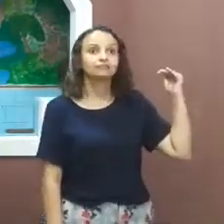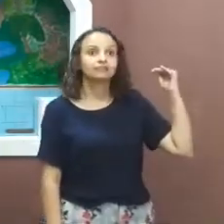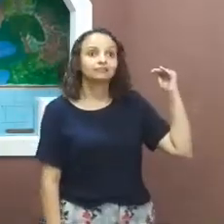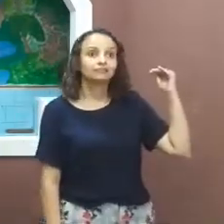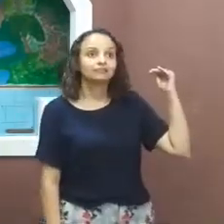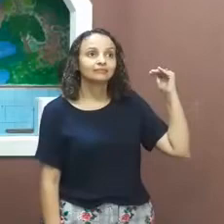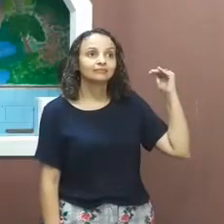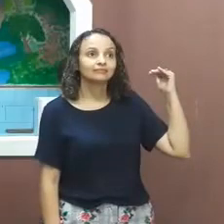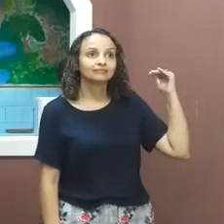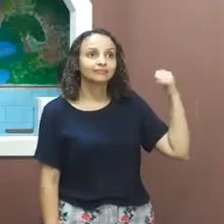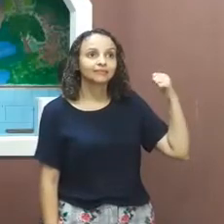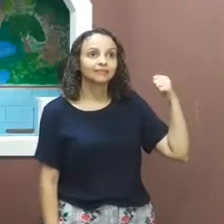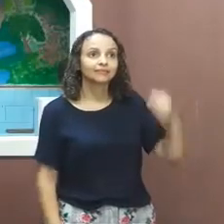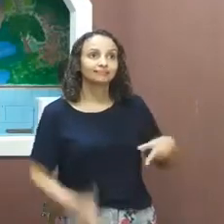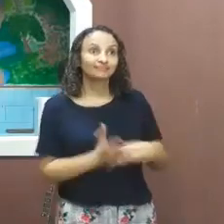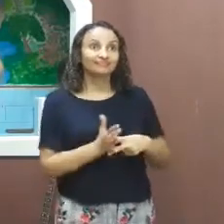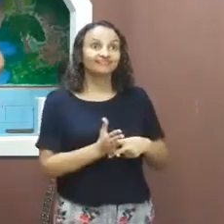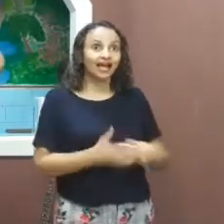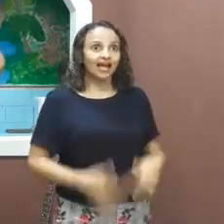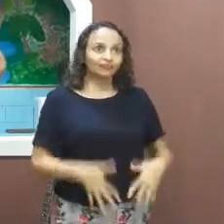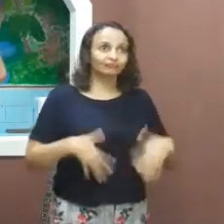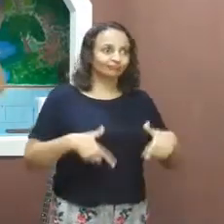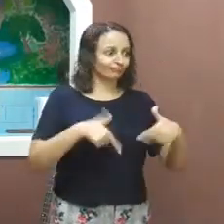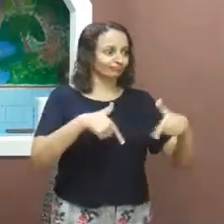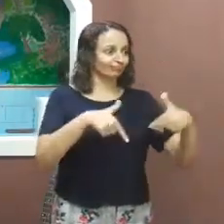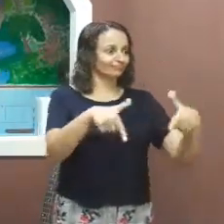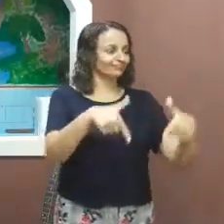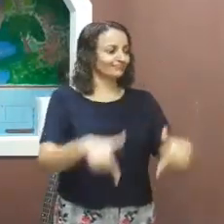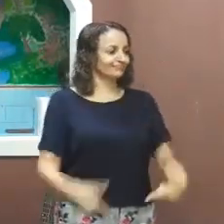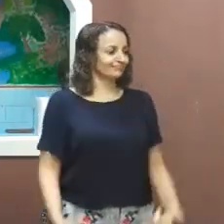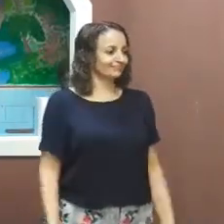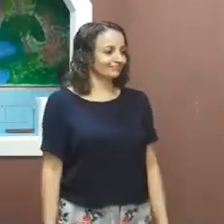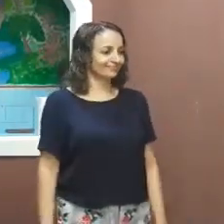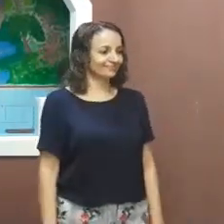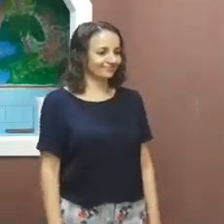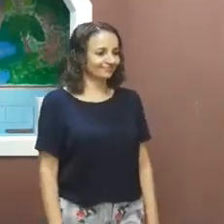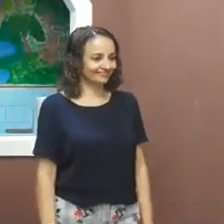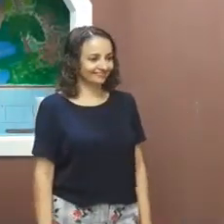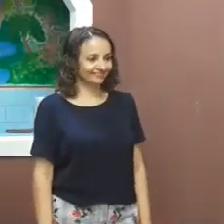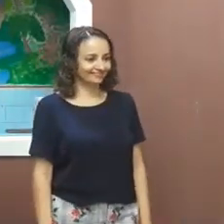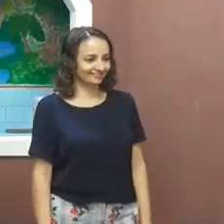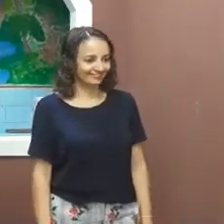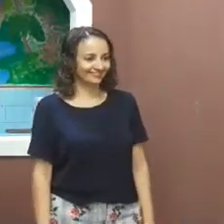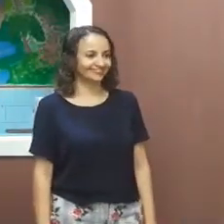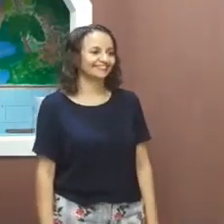pular e fazer as coisas. É uma ansiedade tão grande.